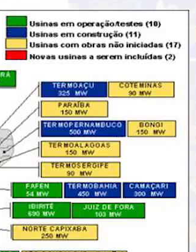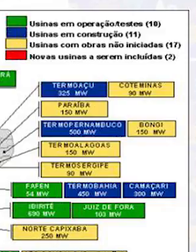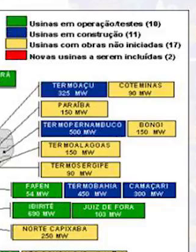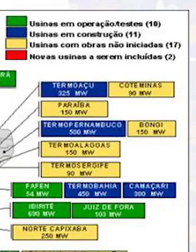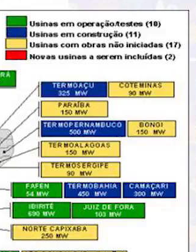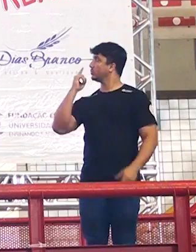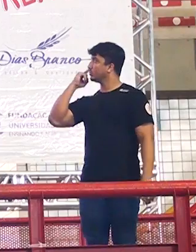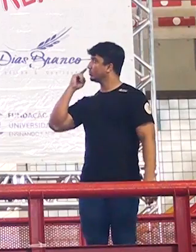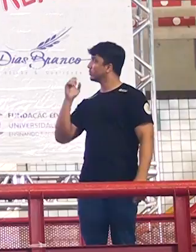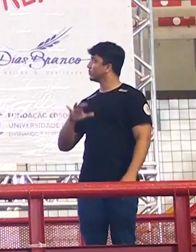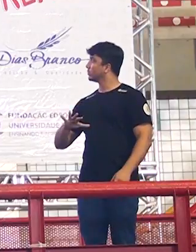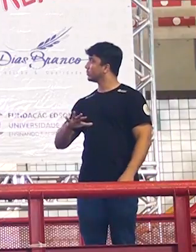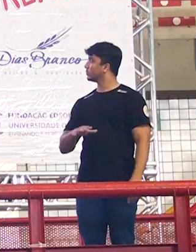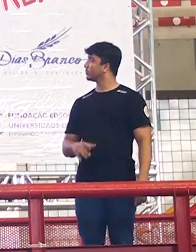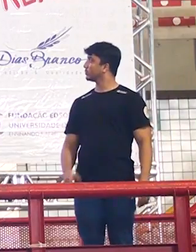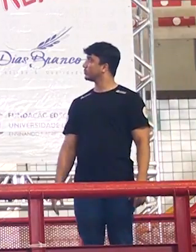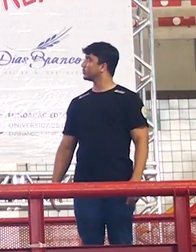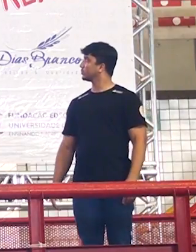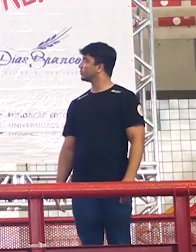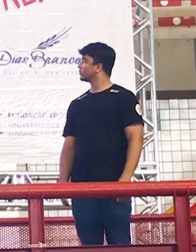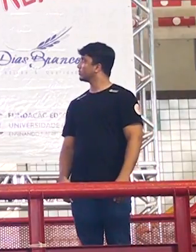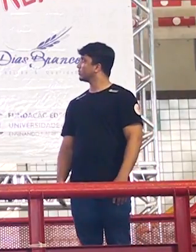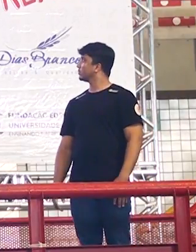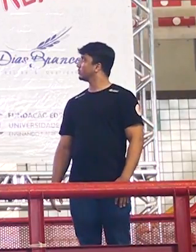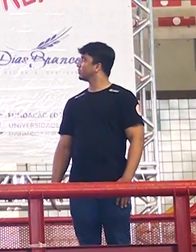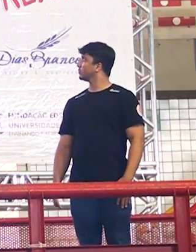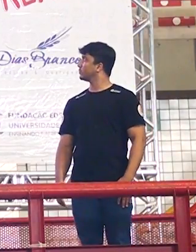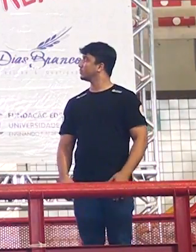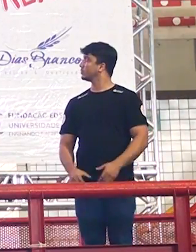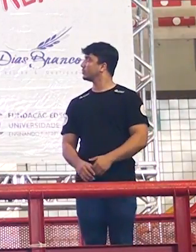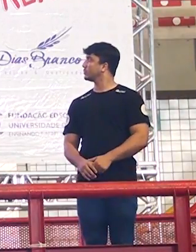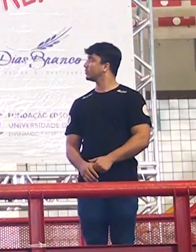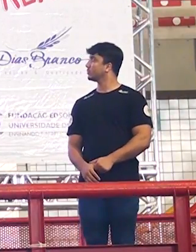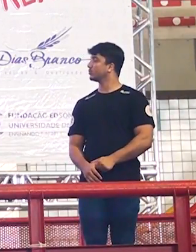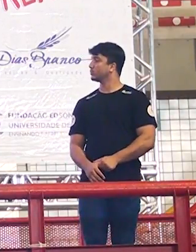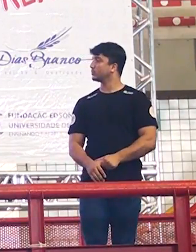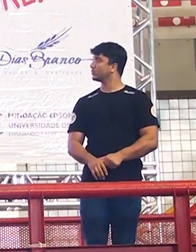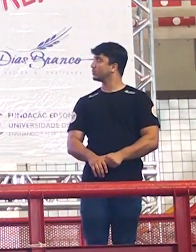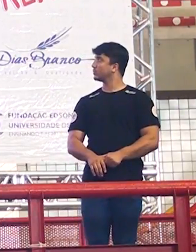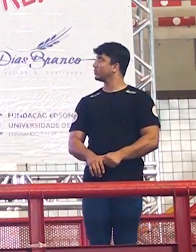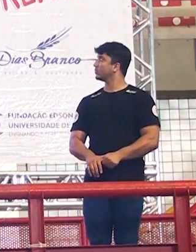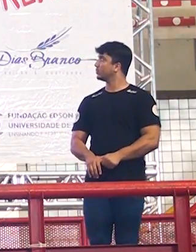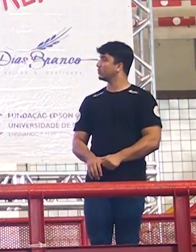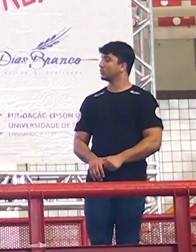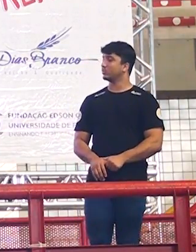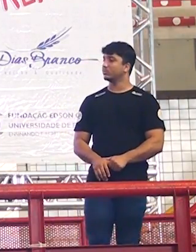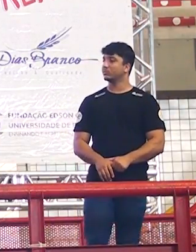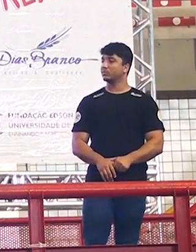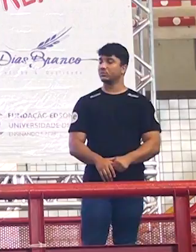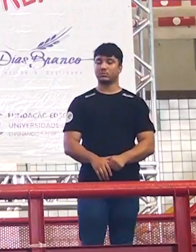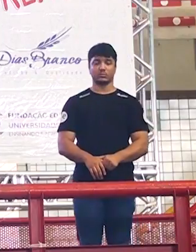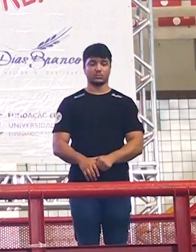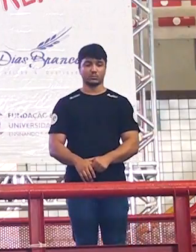baixo do Brasil. Ali pelo norte, praticamente não temos termoelétrica.